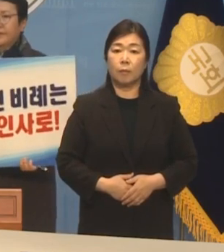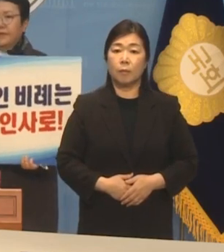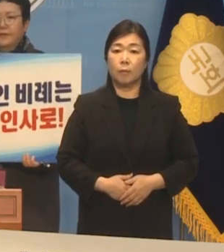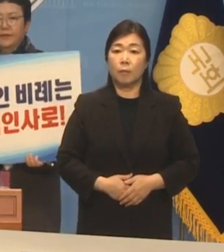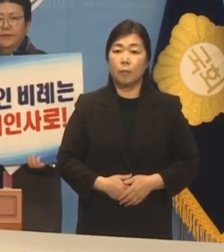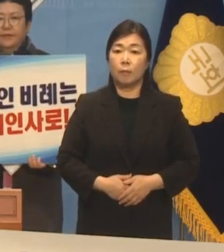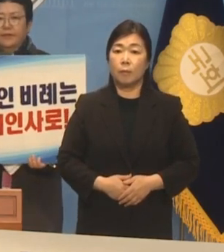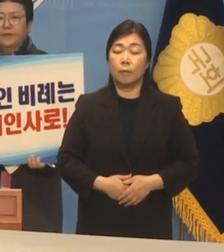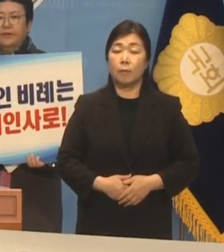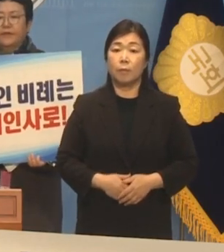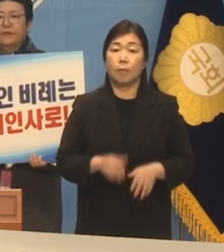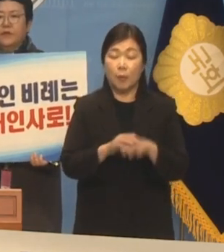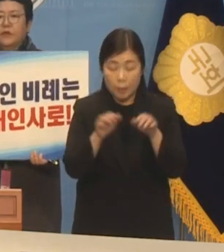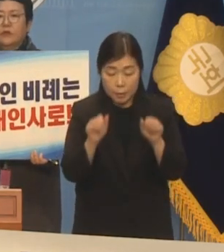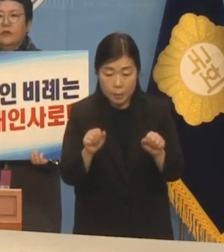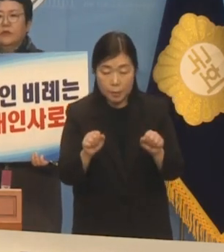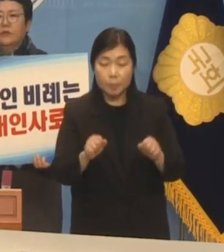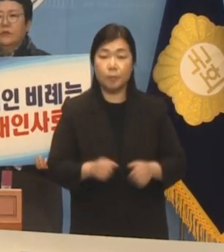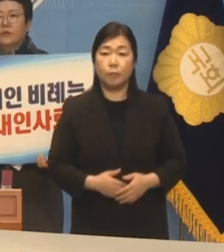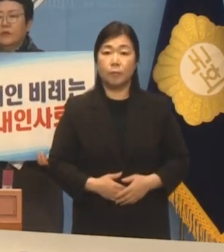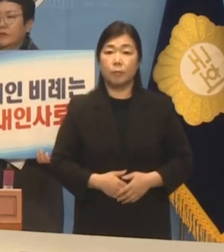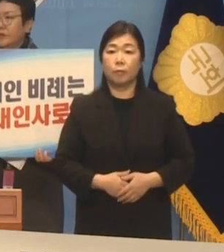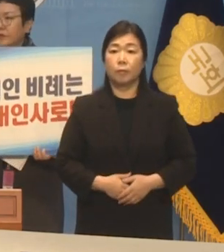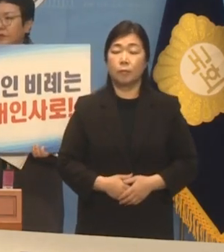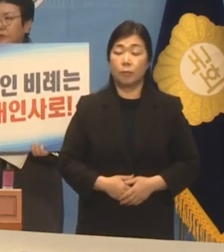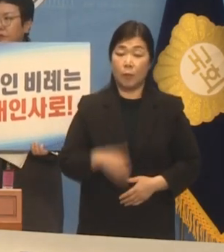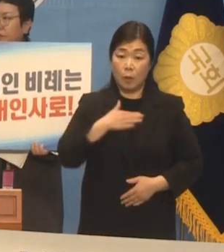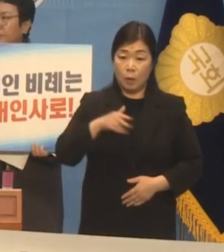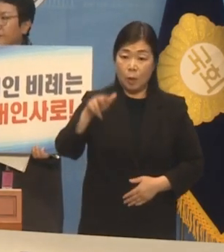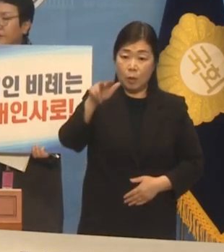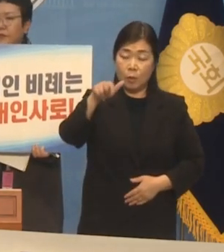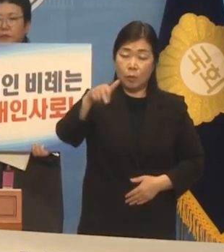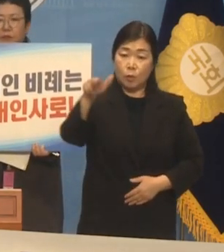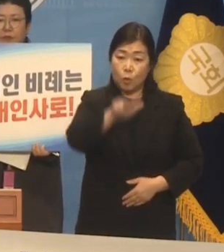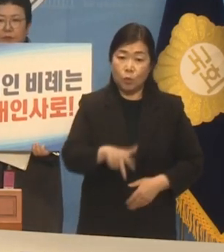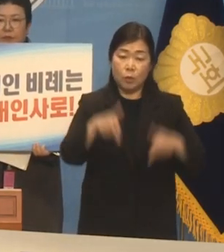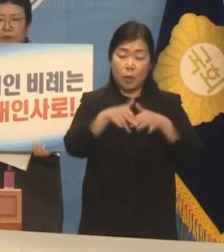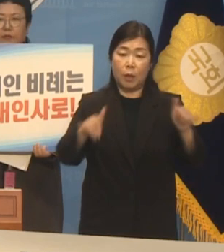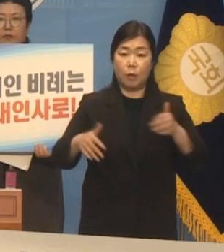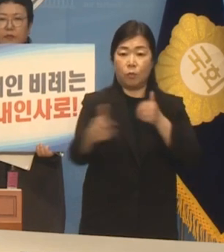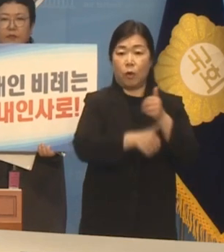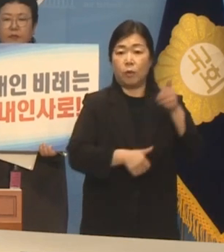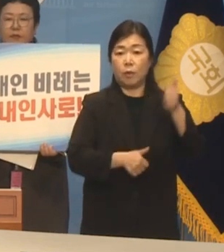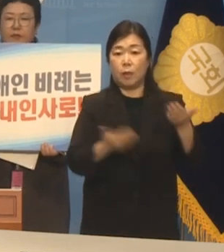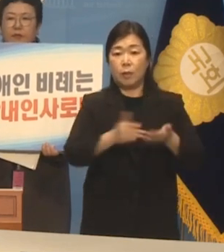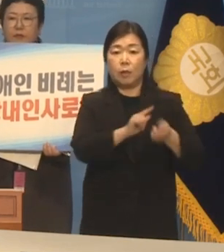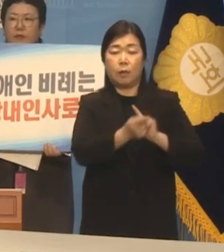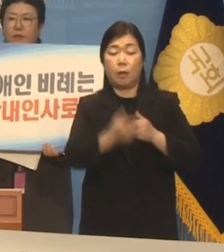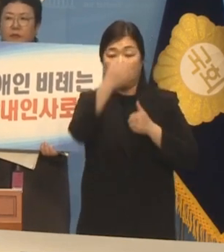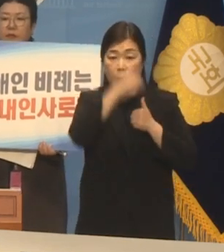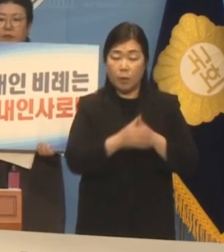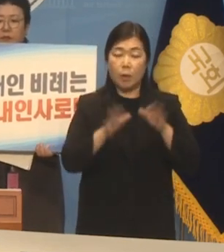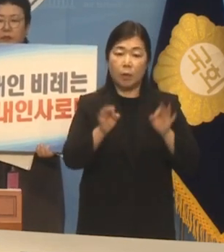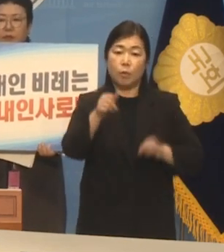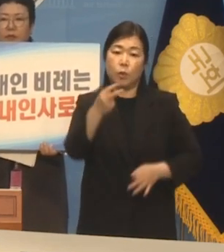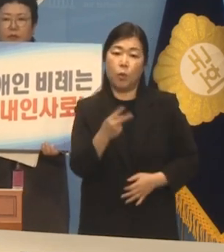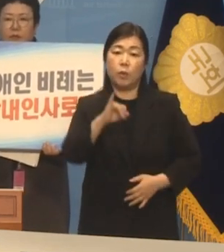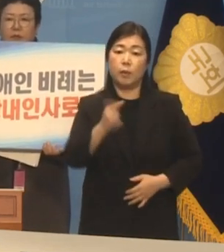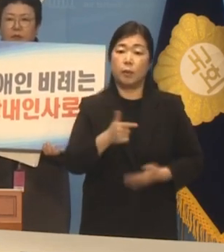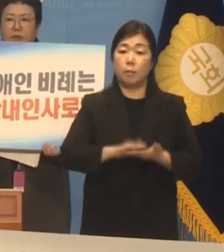주시겠습니다네 안녕하십니까 저는 전국장애 위원회 위원장 직무대행을 맡고 있는